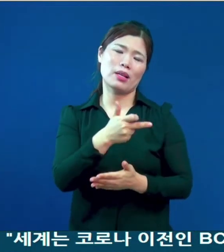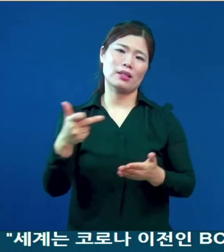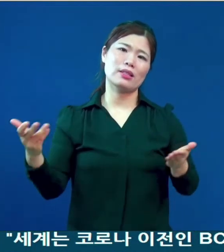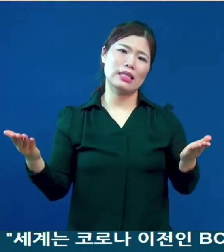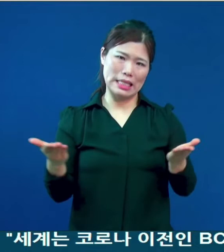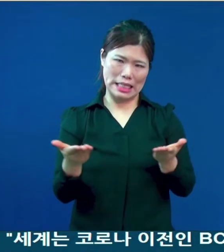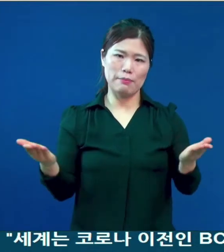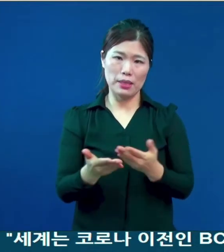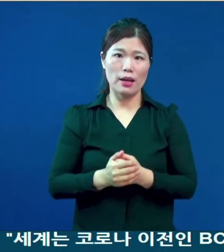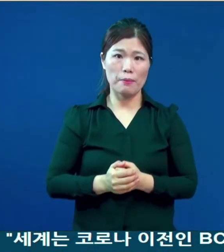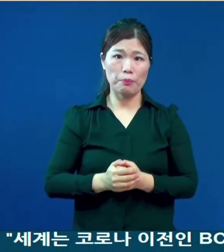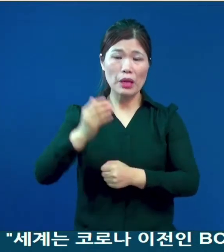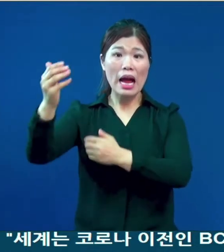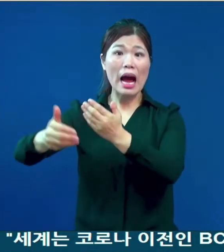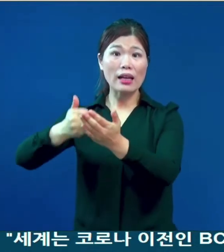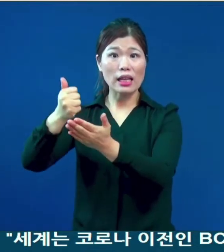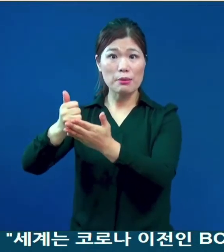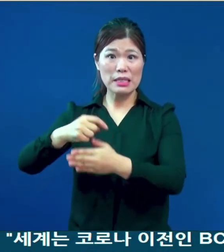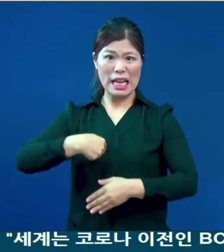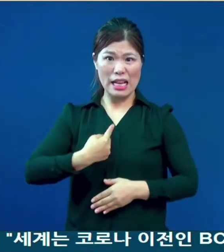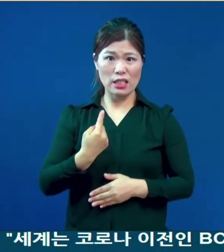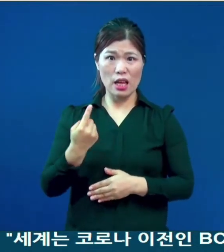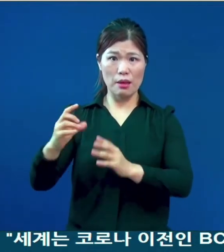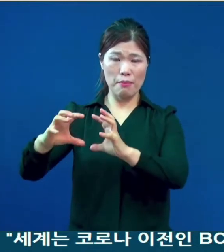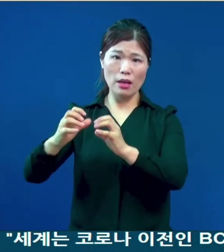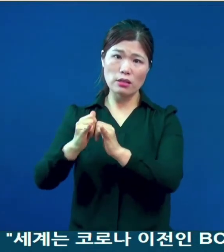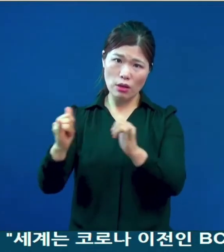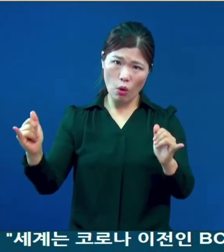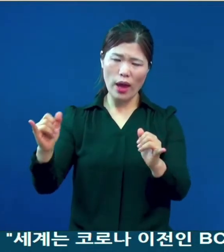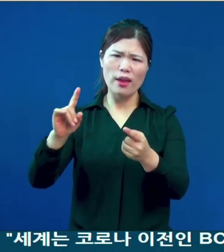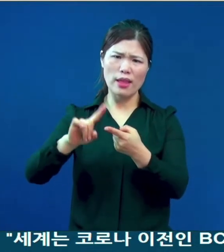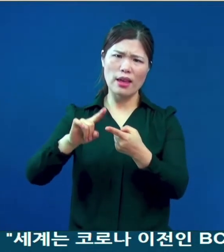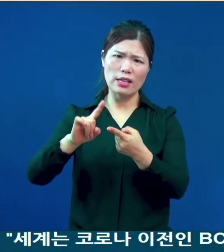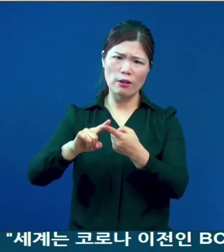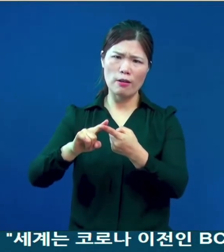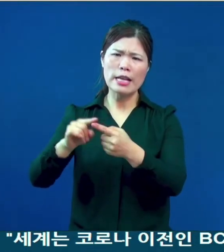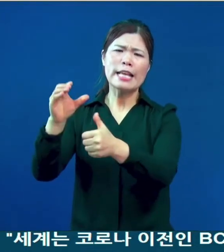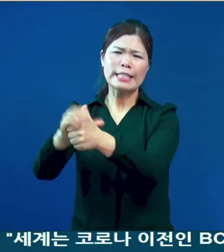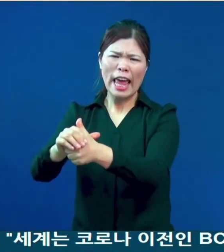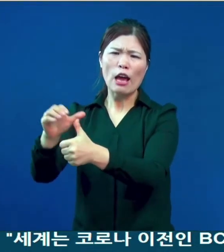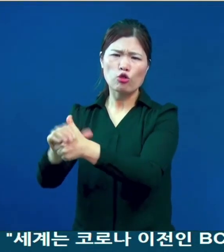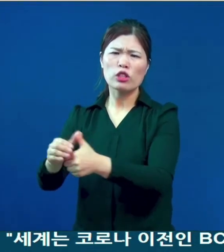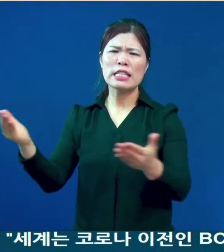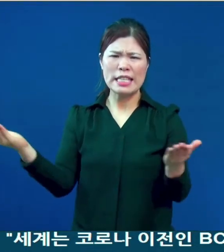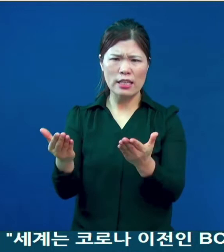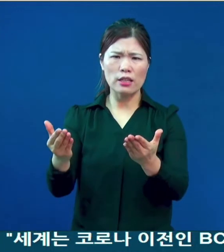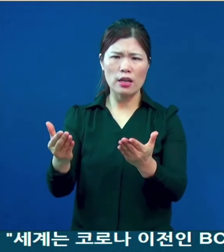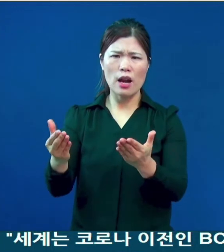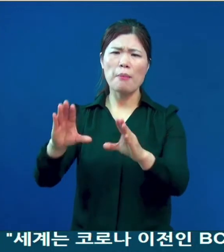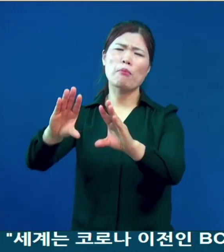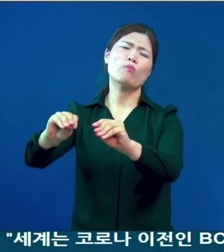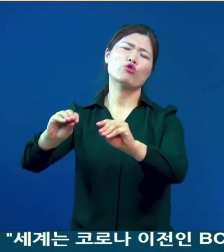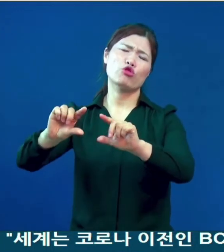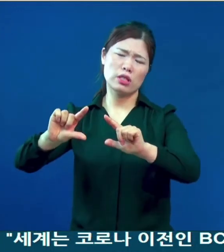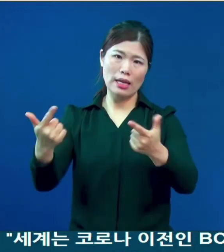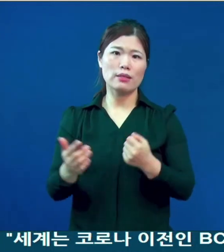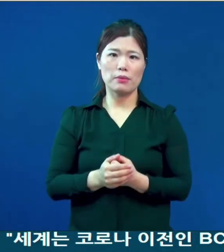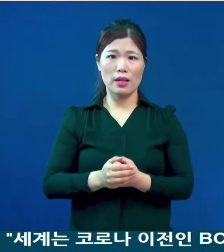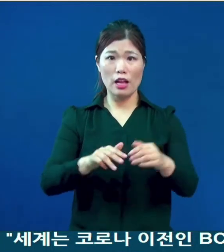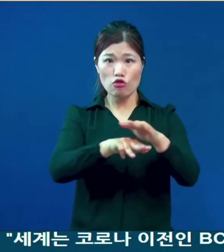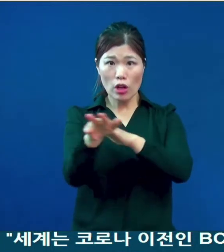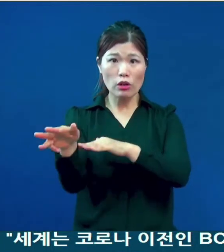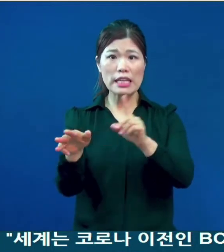하나님께서는 자신의 백성을 세워 나아가는 일을 멈추질 않으신다. 출애굽기는 정말